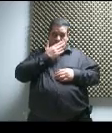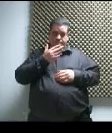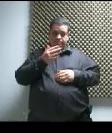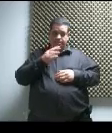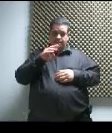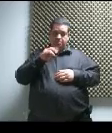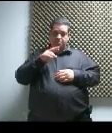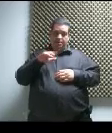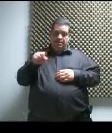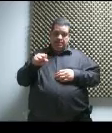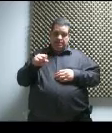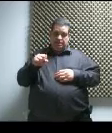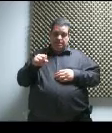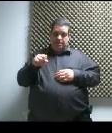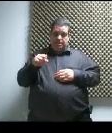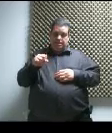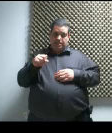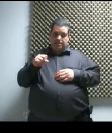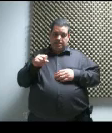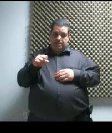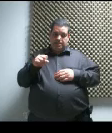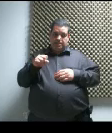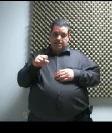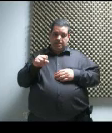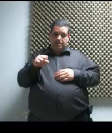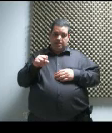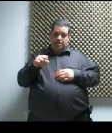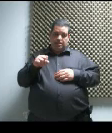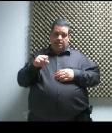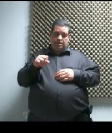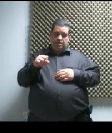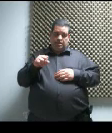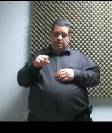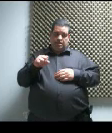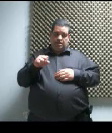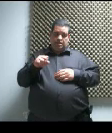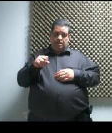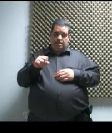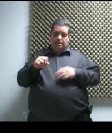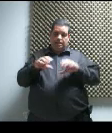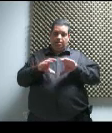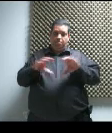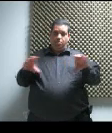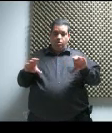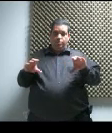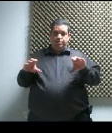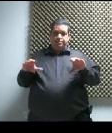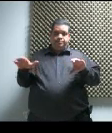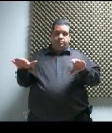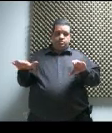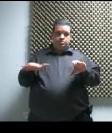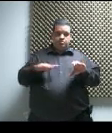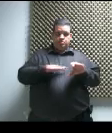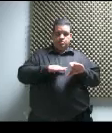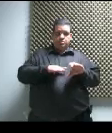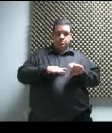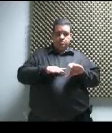entre el resto del box spring, ¿no? De la cama y el piso. Y en